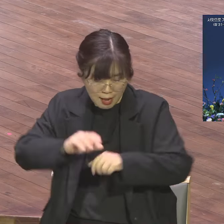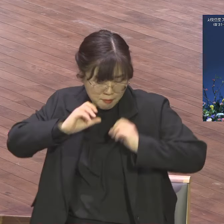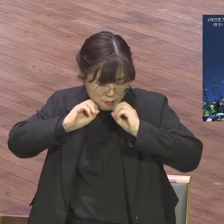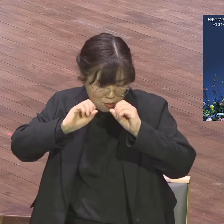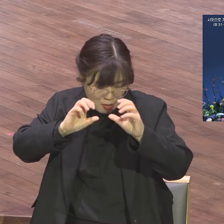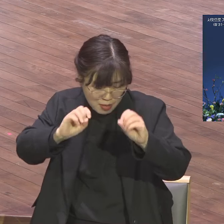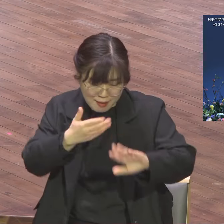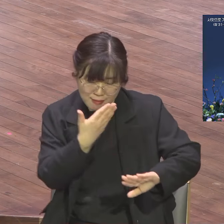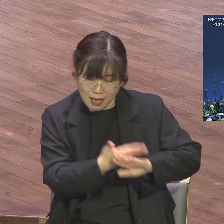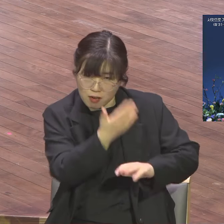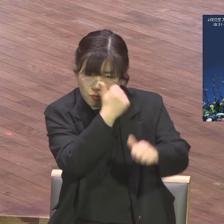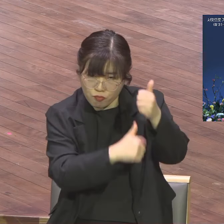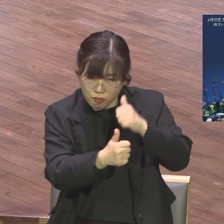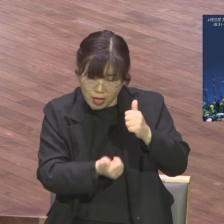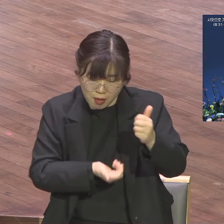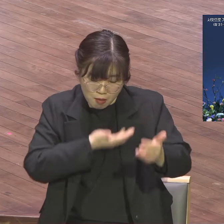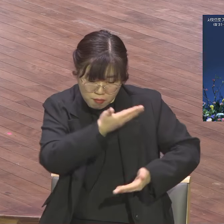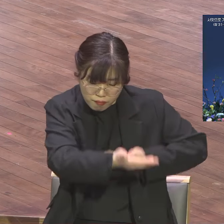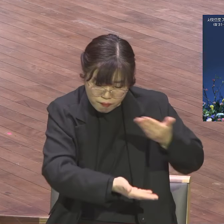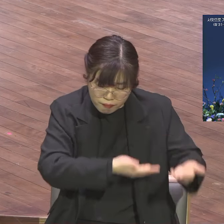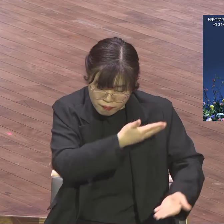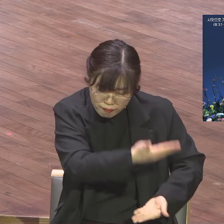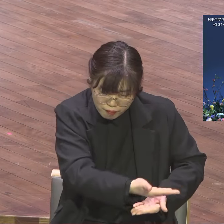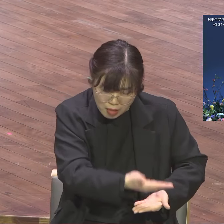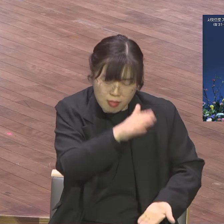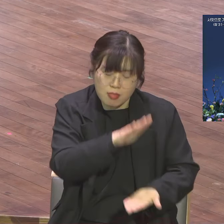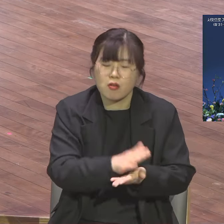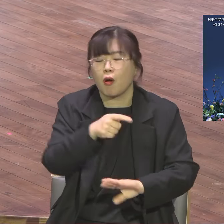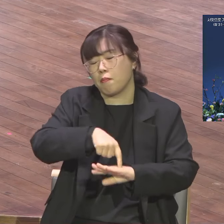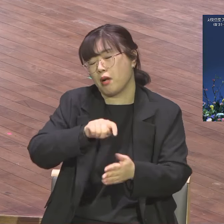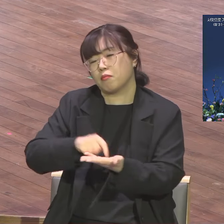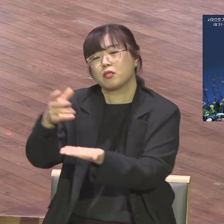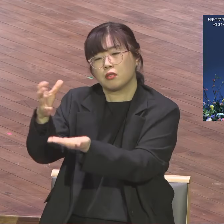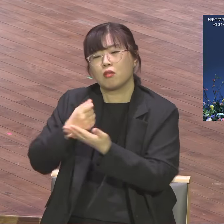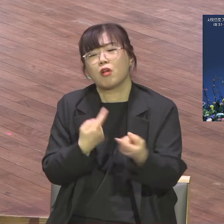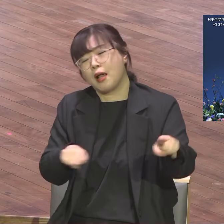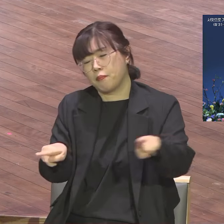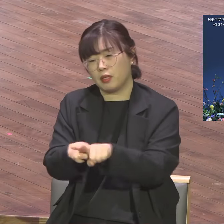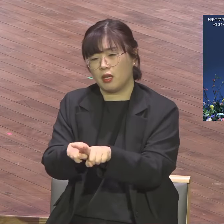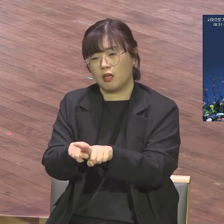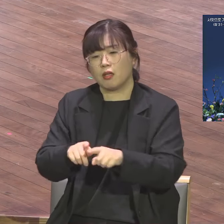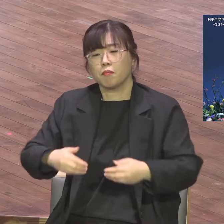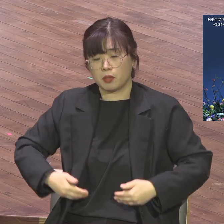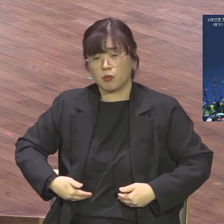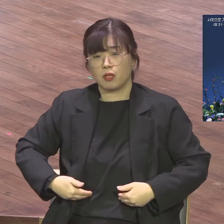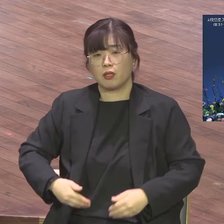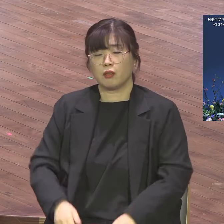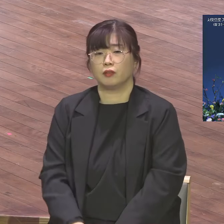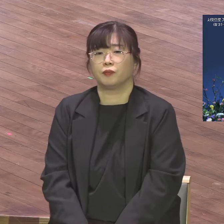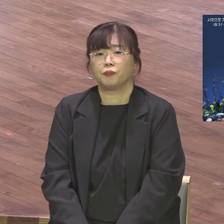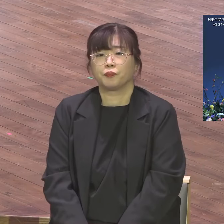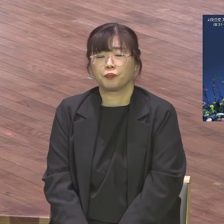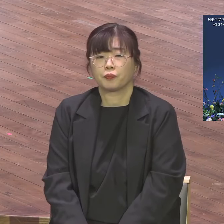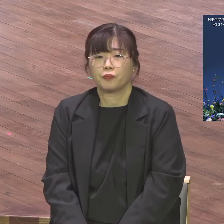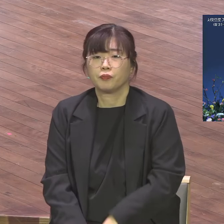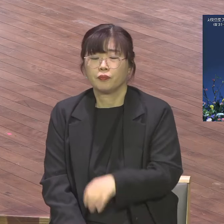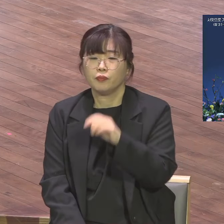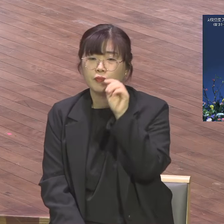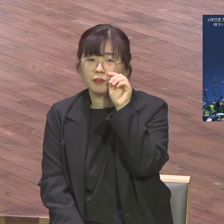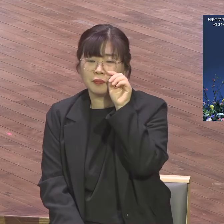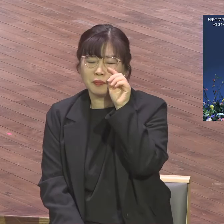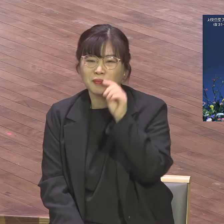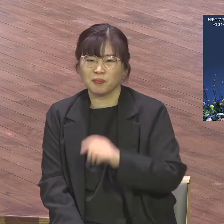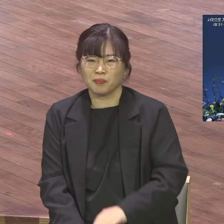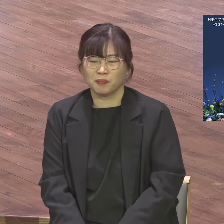그 길이 2, 3주일 나라 살리는 길이 되기 때문에 우리가 간절해. 특별히 우리 예원 현장의 영적 학적 시스템이 제대로